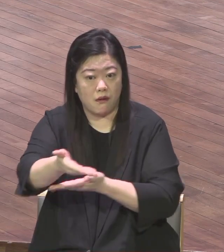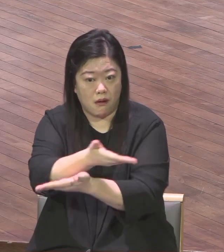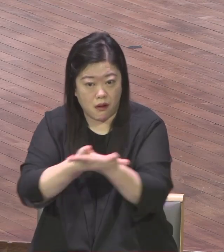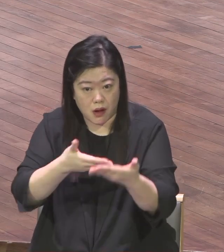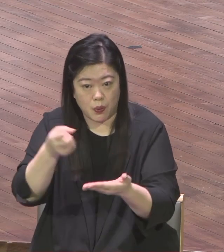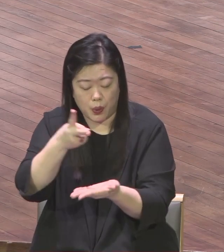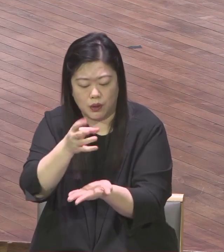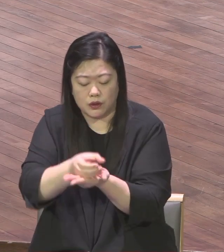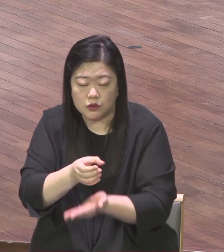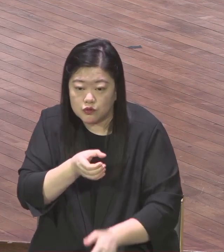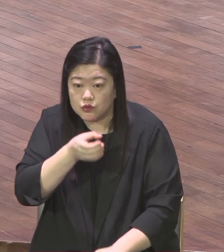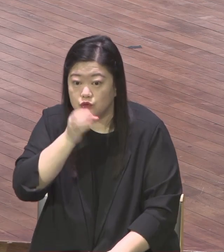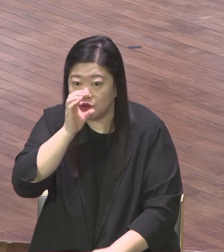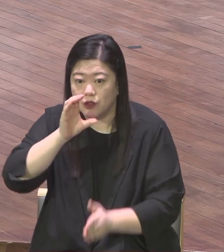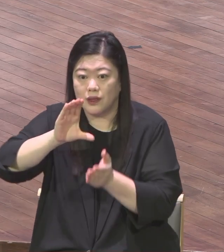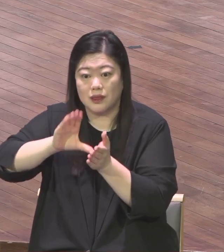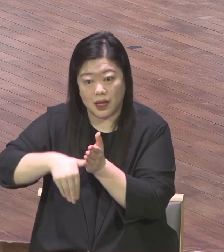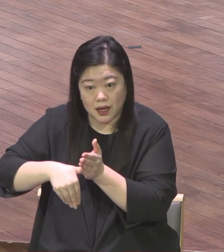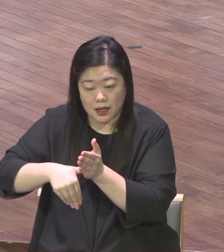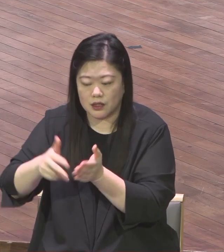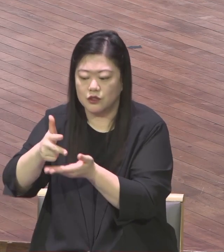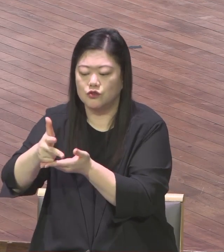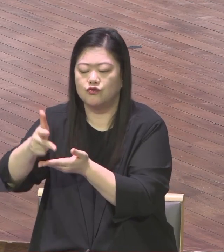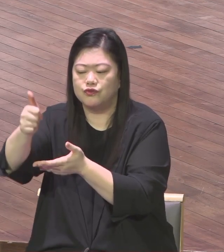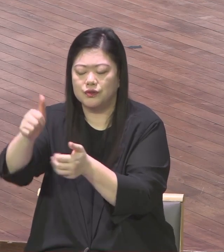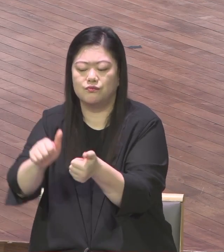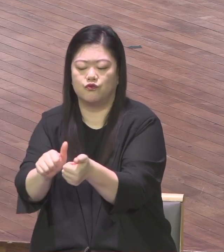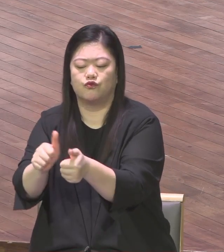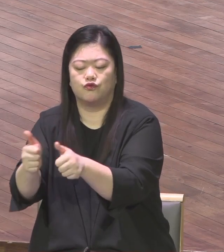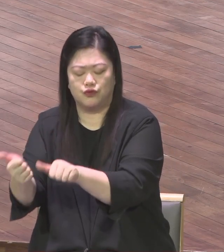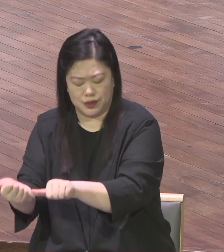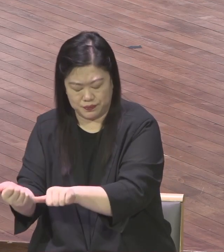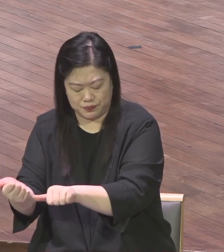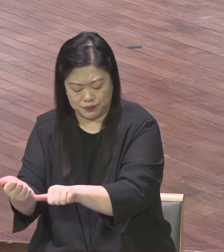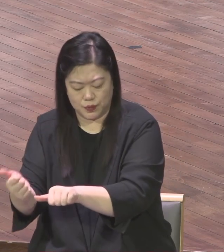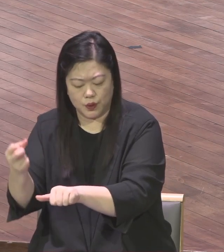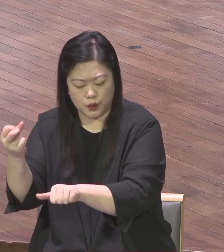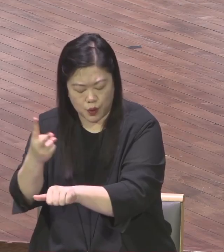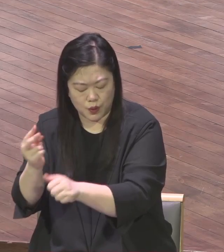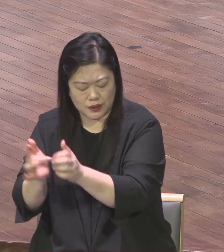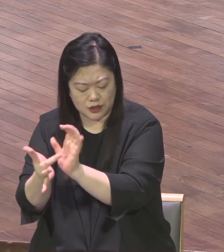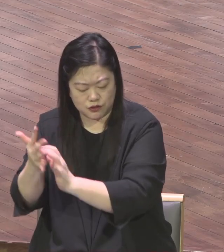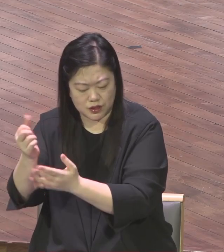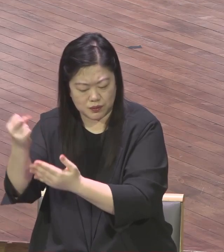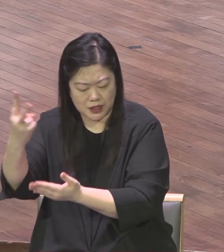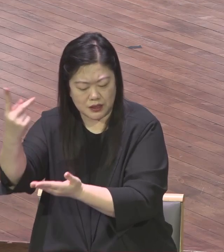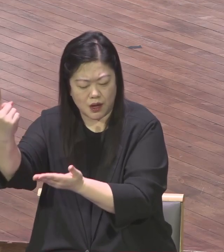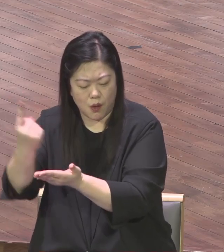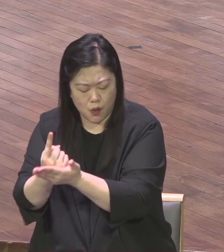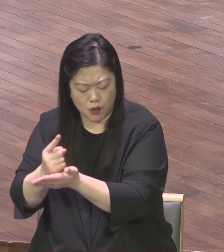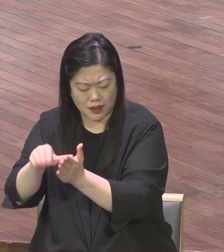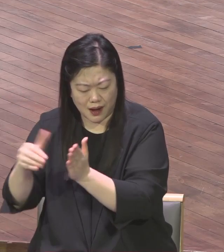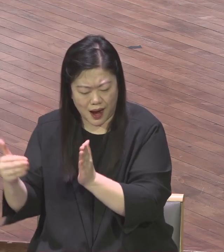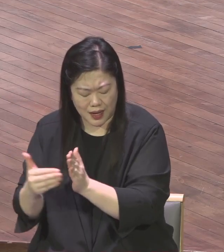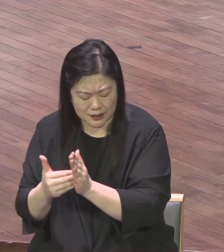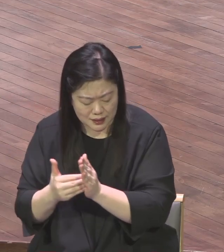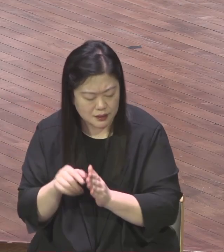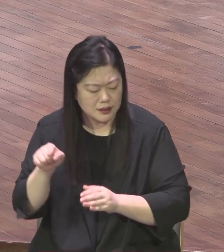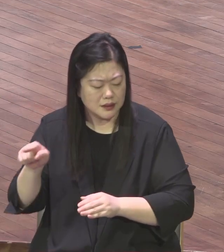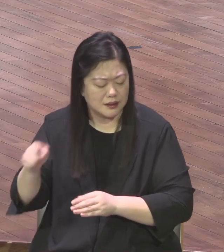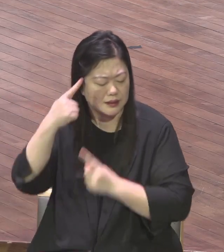이 잔을 마실 때마다 주의 죽으심과 그가 오실 때까지 전하는